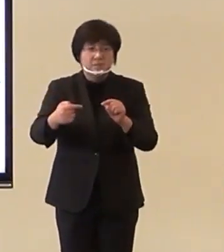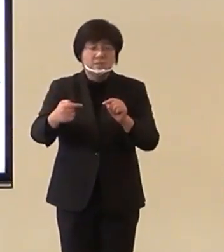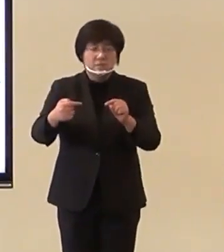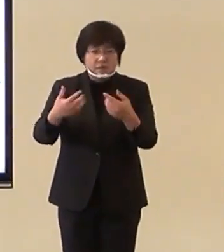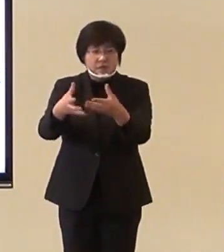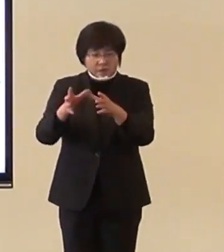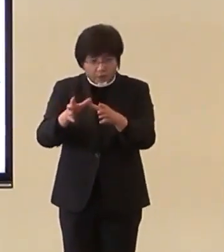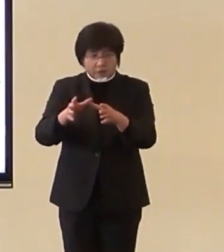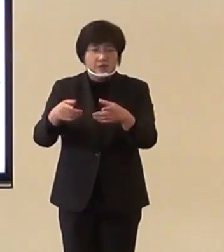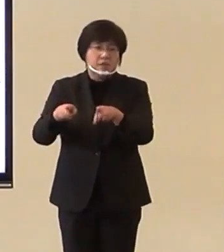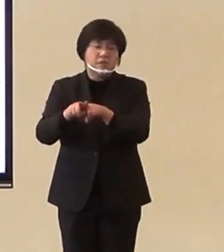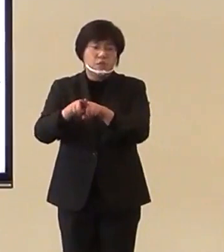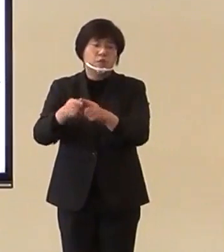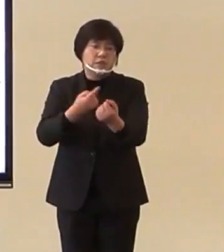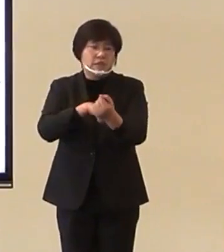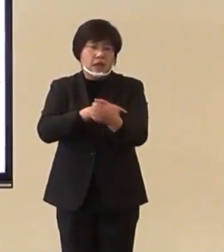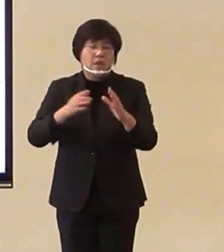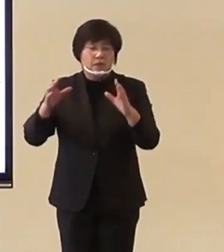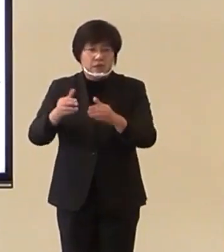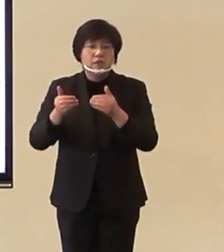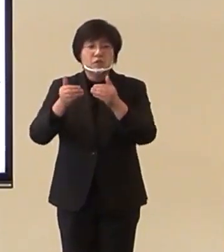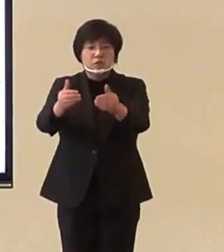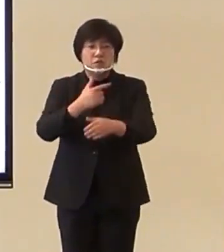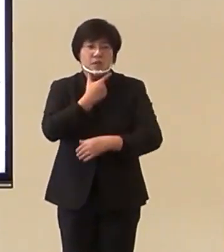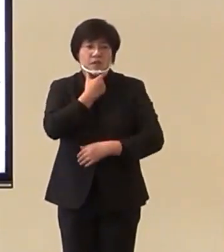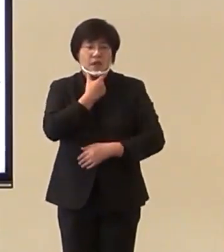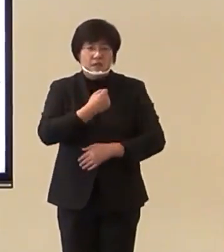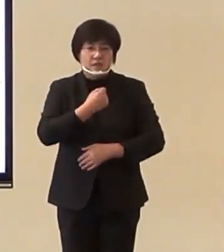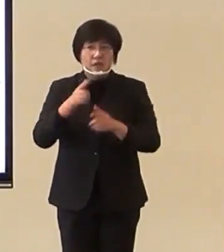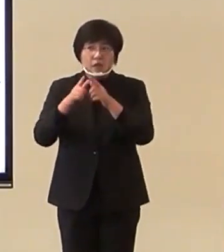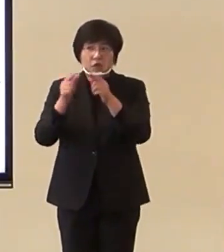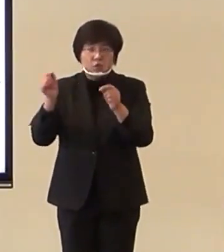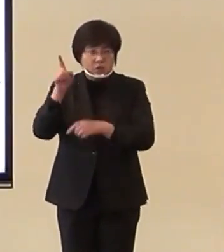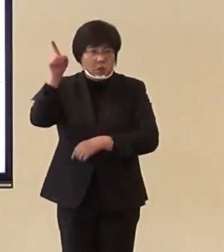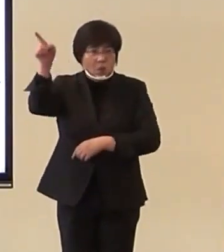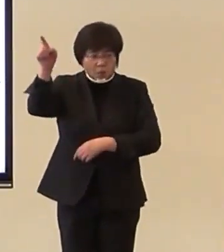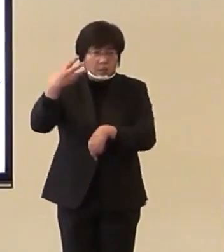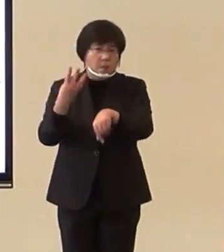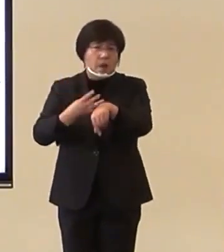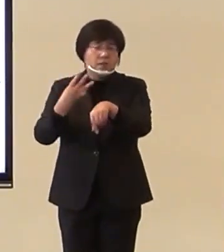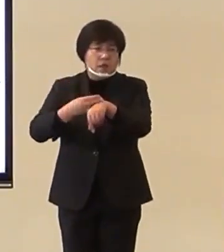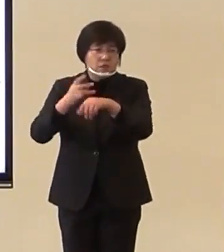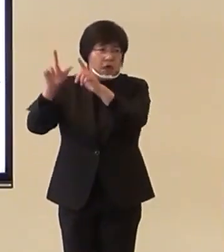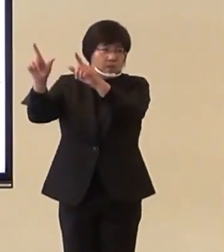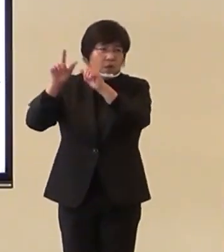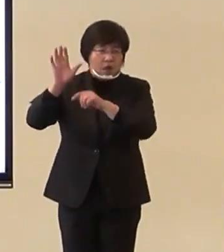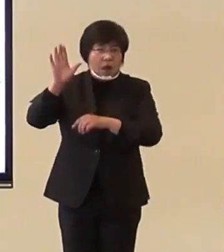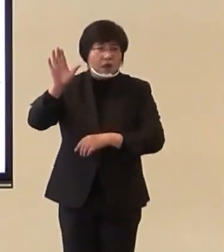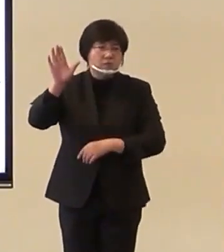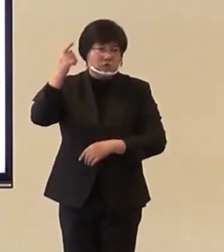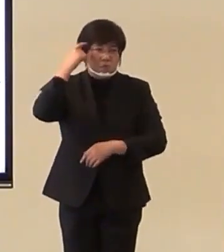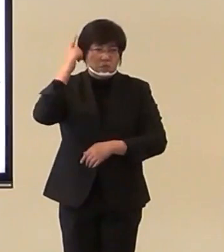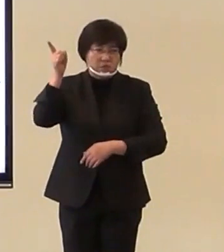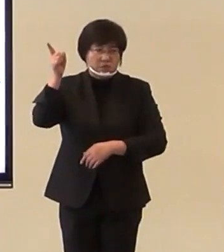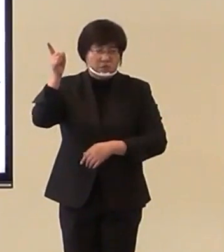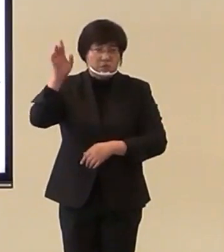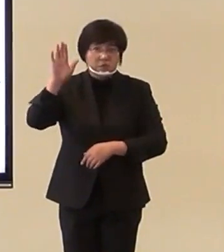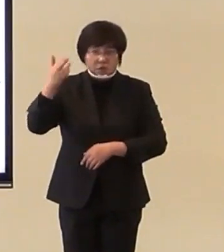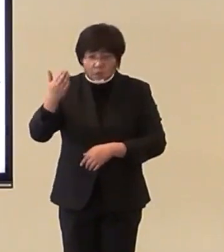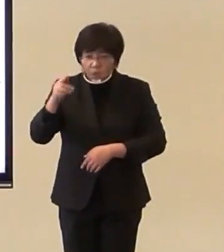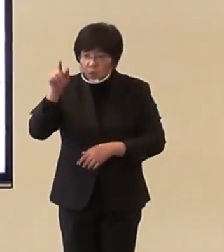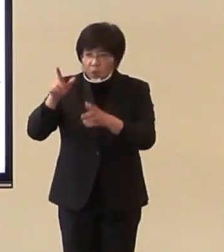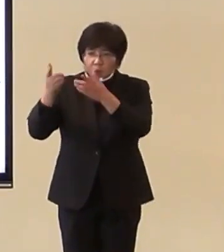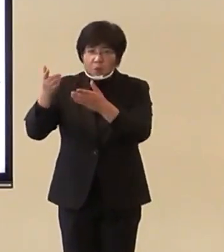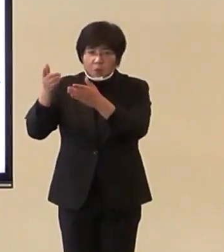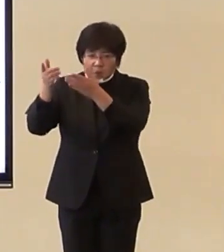重ねていきたいというふうに思っております。で、国のマニュアルもちろん出てくると思いますけれども、じゃあ具体的にこう来たけど本当にこ